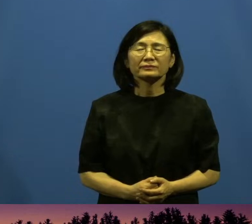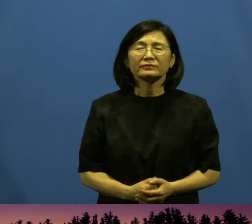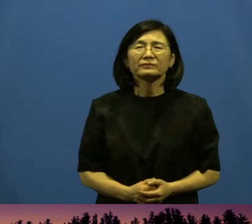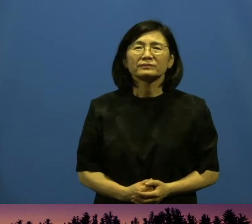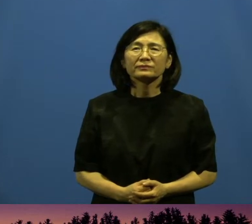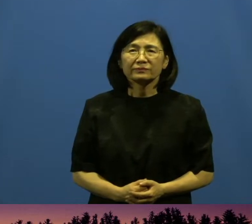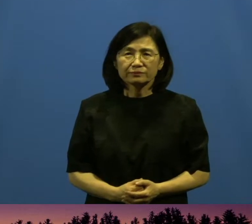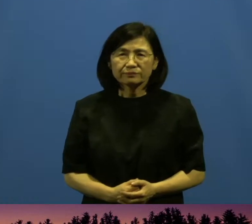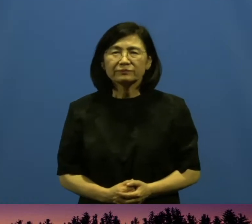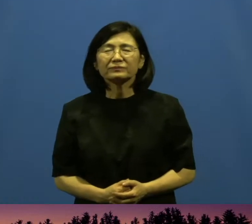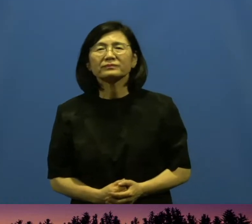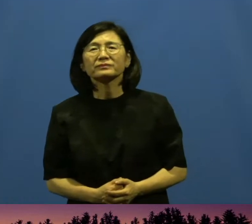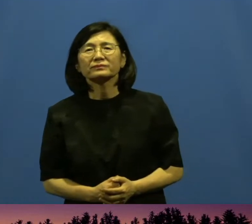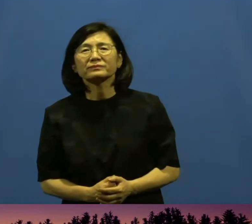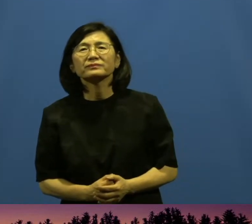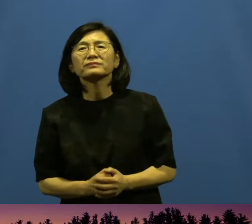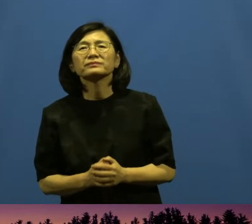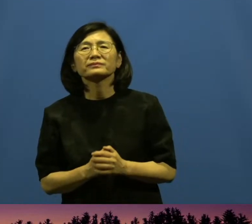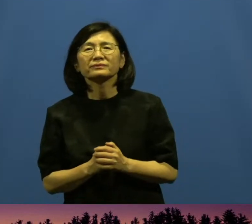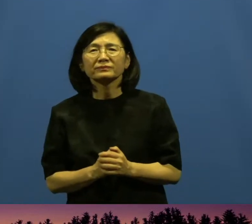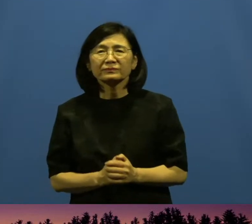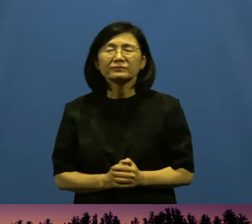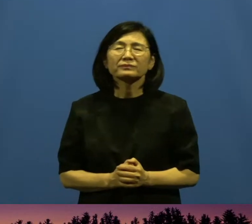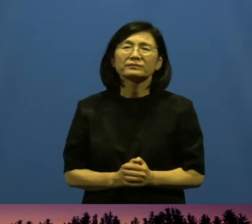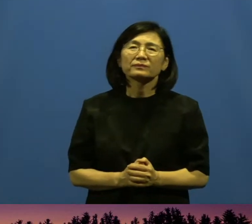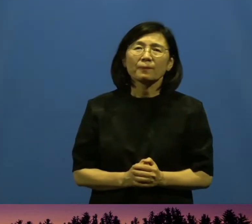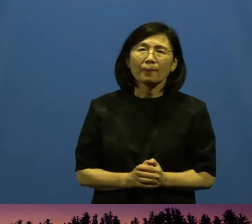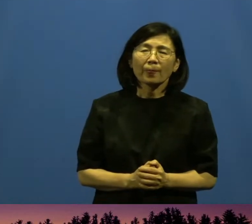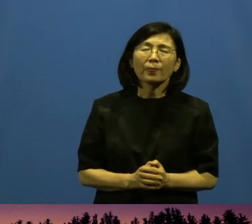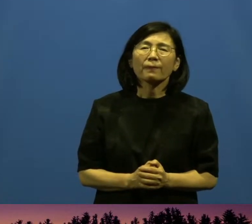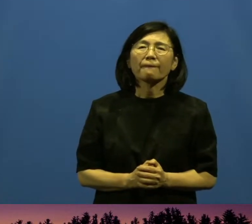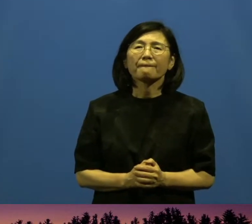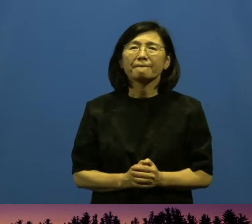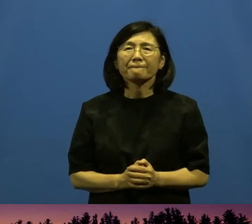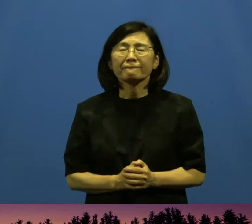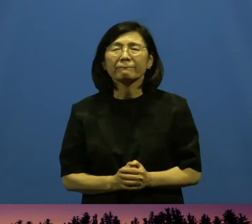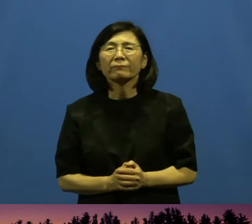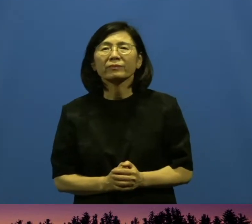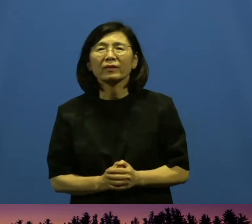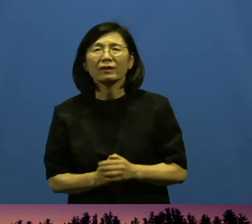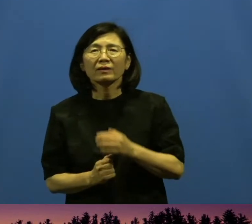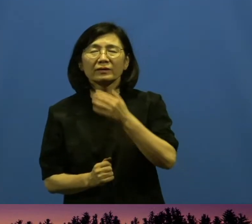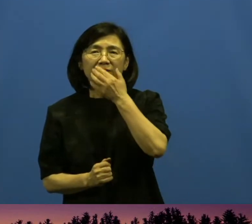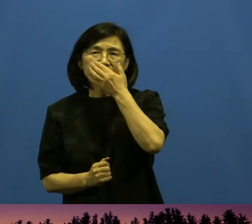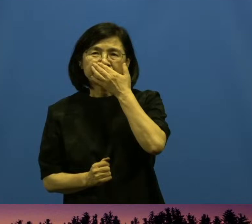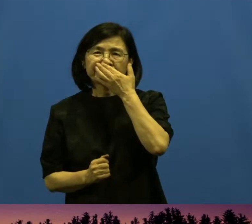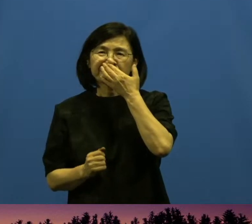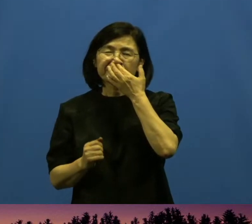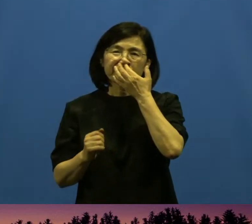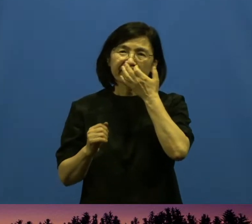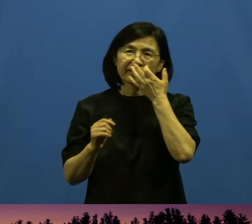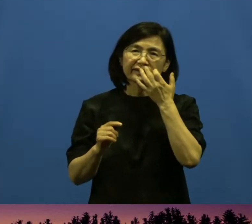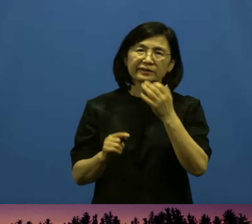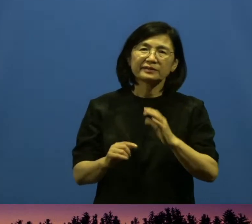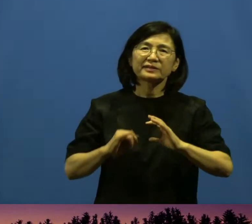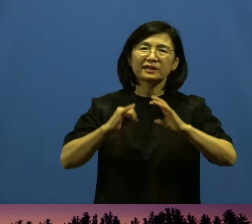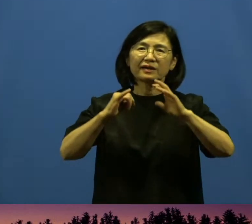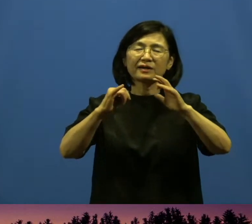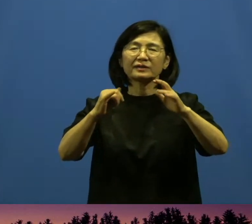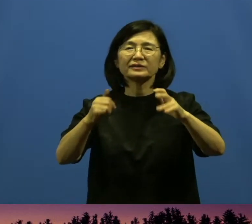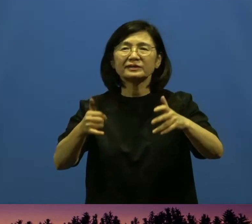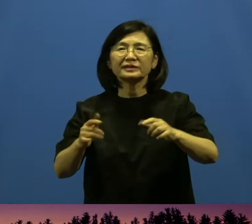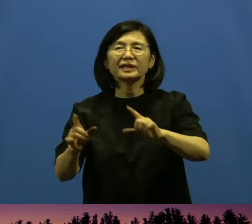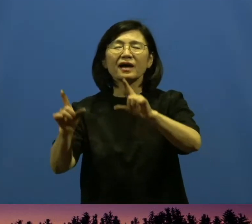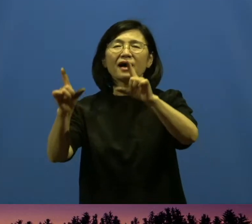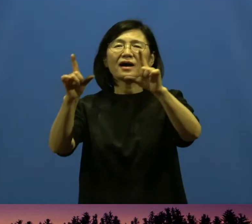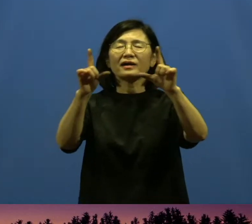이 세상을 살아가는 동안에 나의 힘을 의지할 수 없으니 기도하고 낙심하지 말 것은 주께서 참 소망이 됩니다.